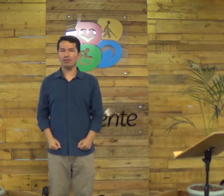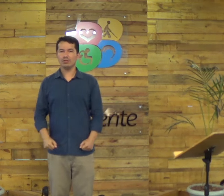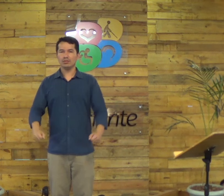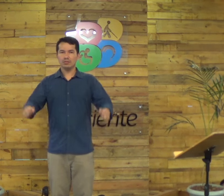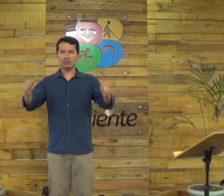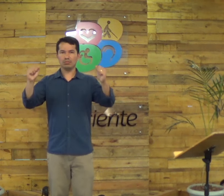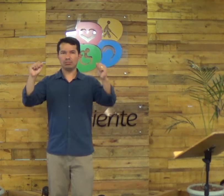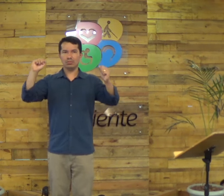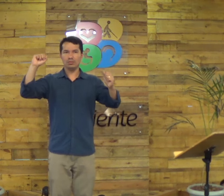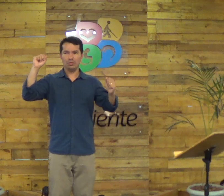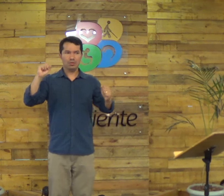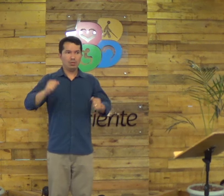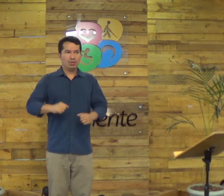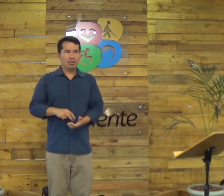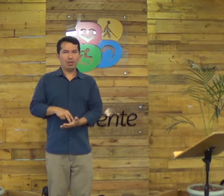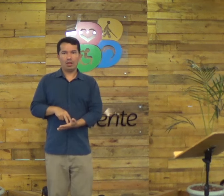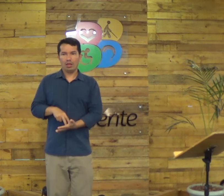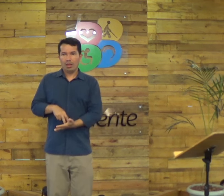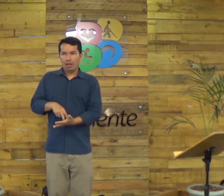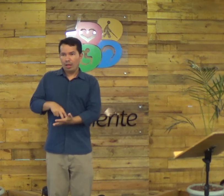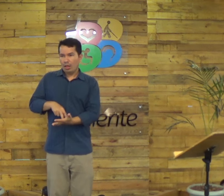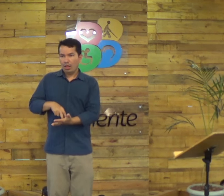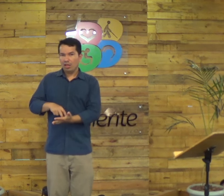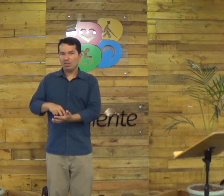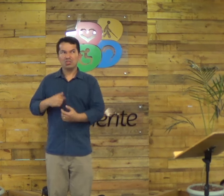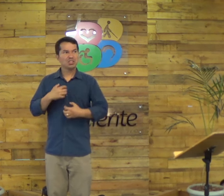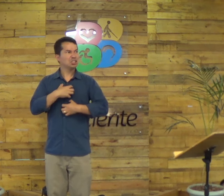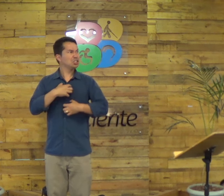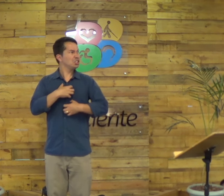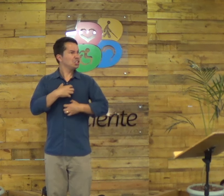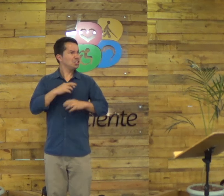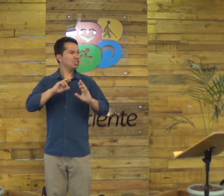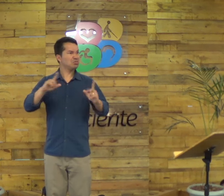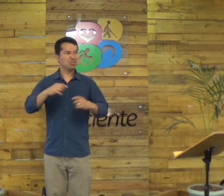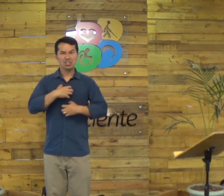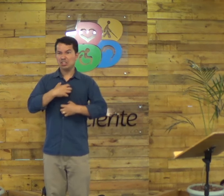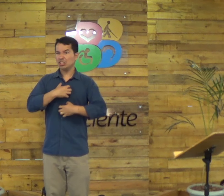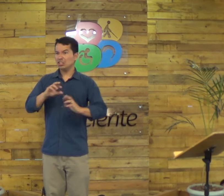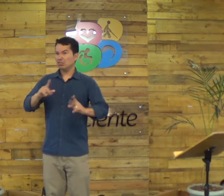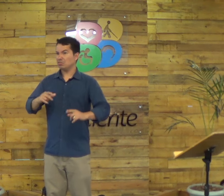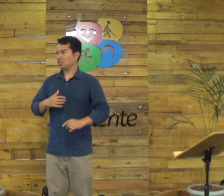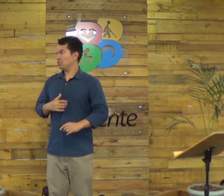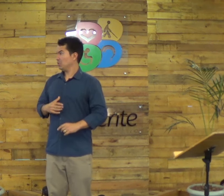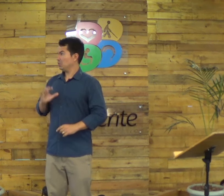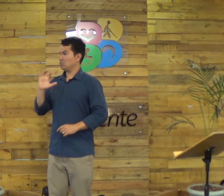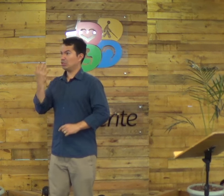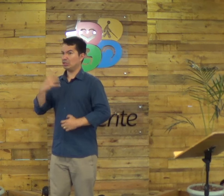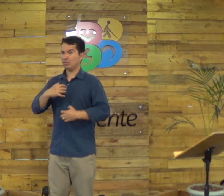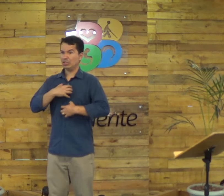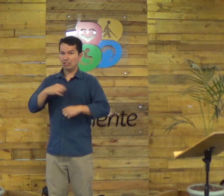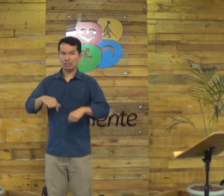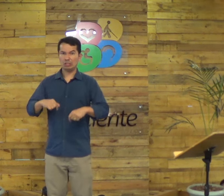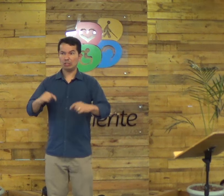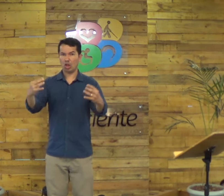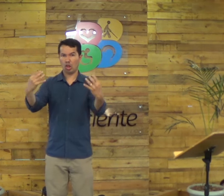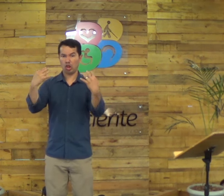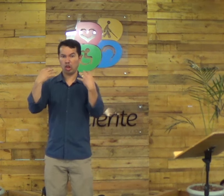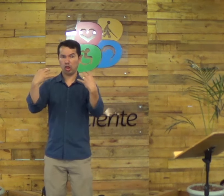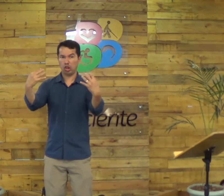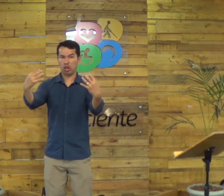subi ali no local indicado, e minha perna começou a acrimeir, e eu não sei, tava me sentindo diferente, e eu não sei o tava acontecendo, tava